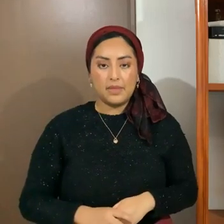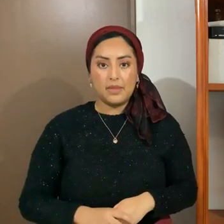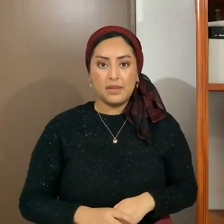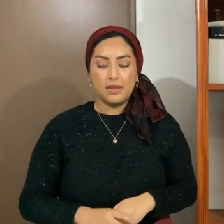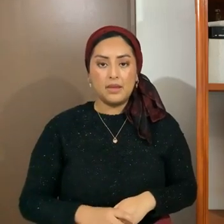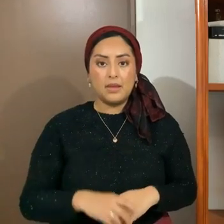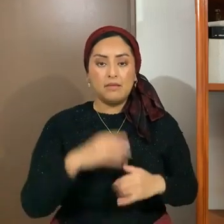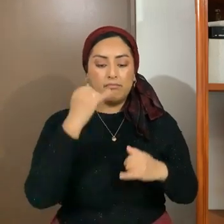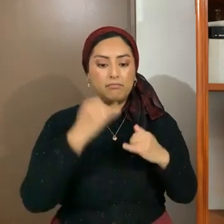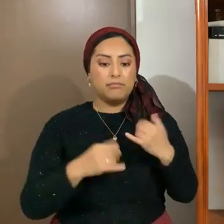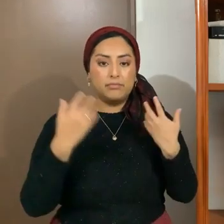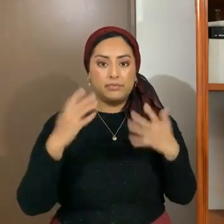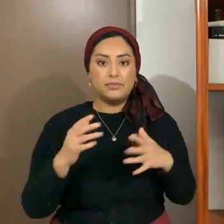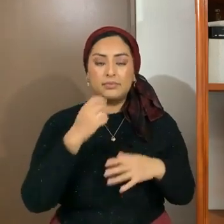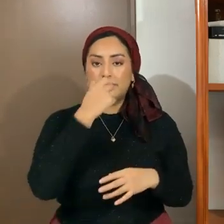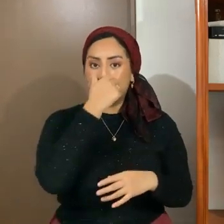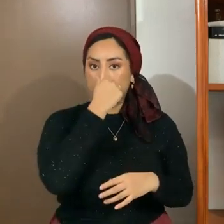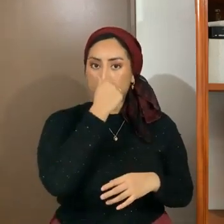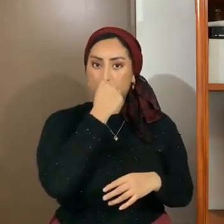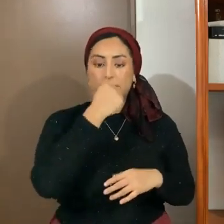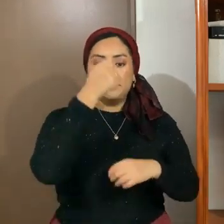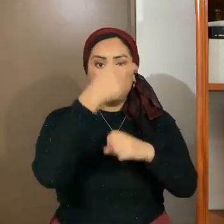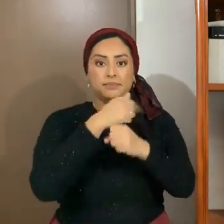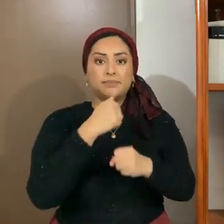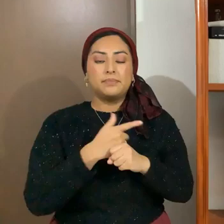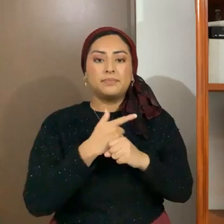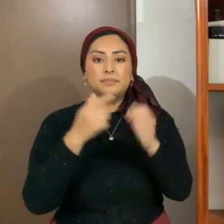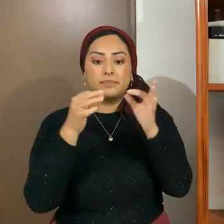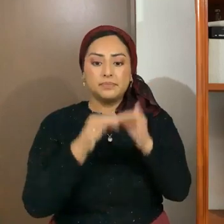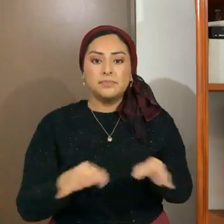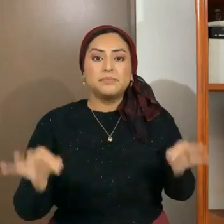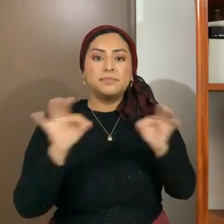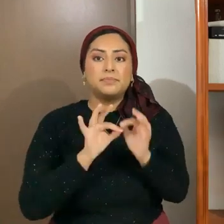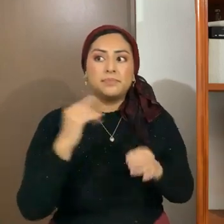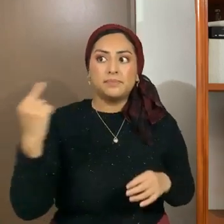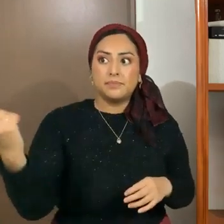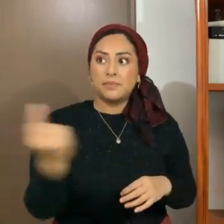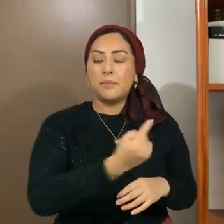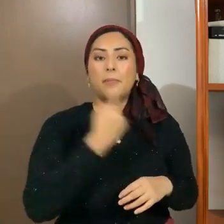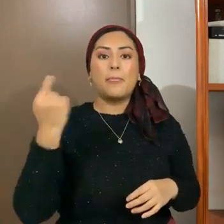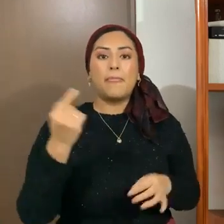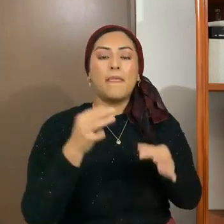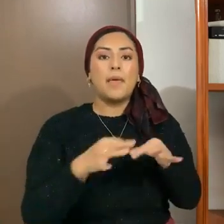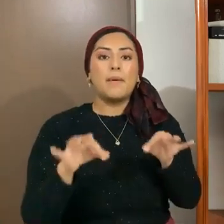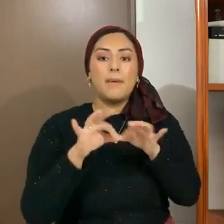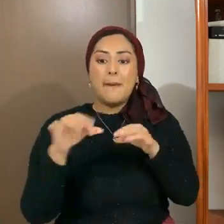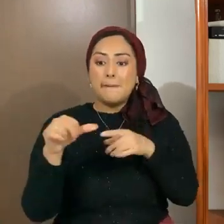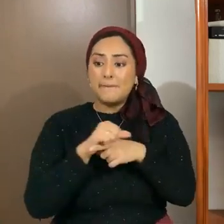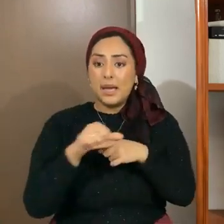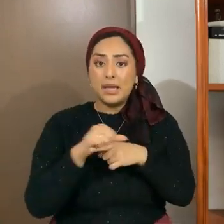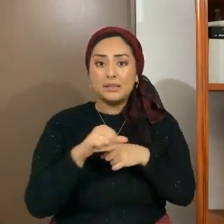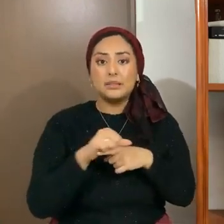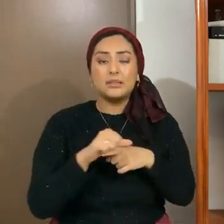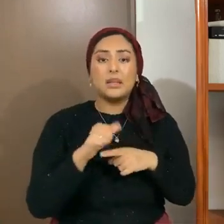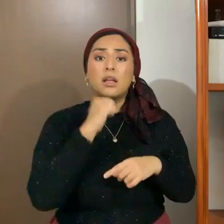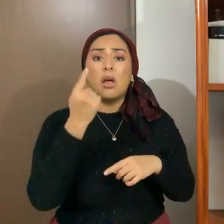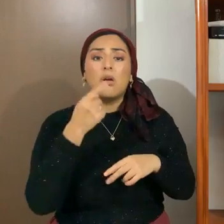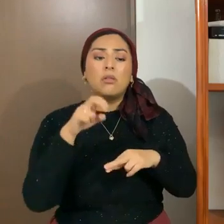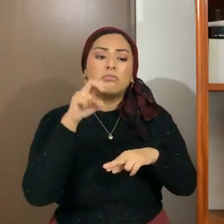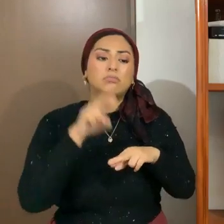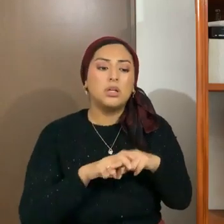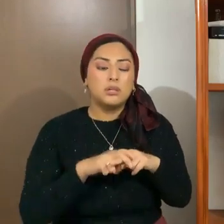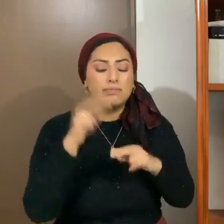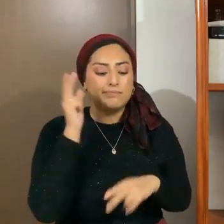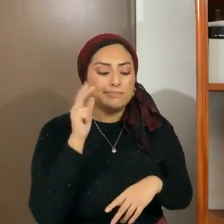con esto terminamos. Amados Sahim, es muy importante. Tenemos que ser hacedores, no nada más sentarnos, escuchar